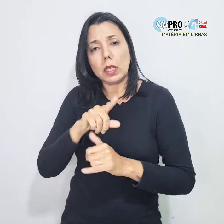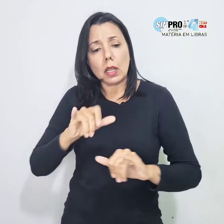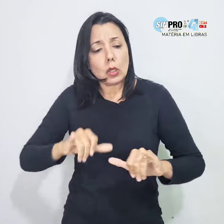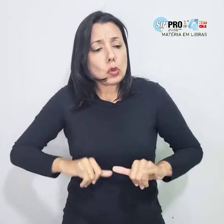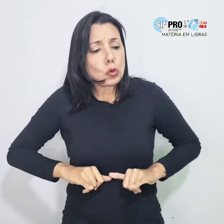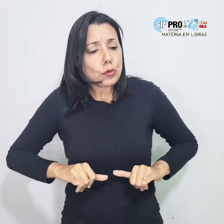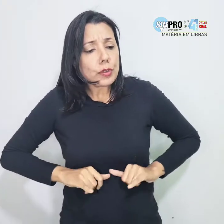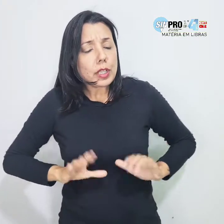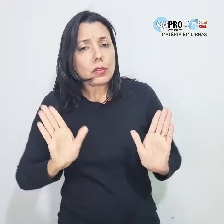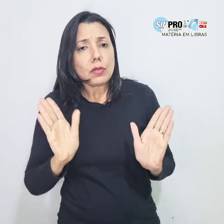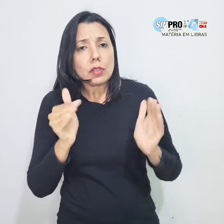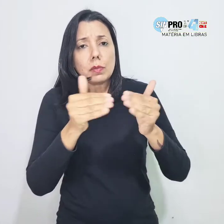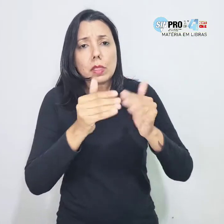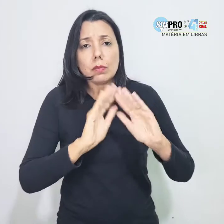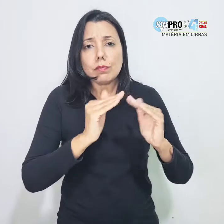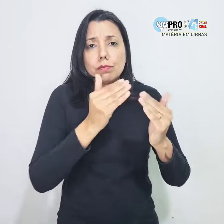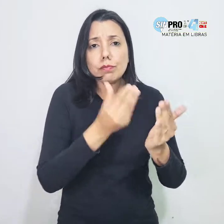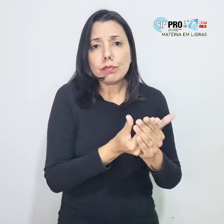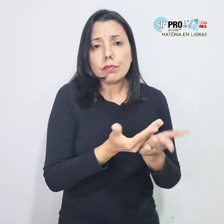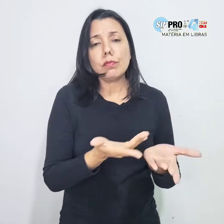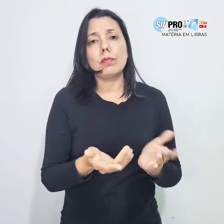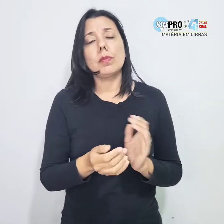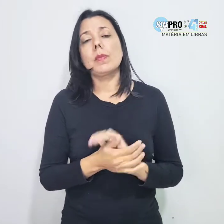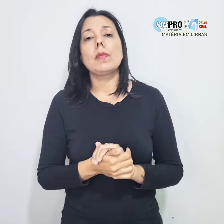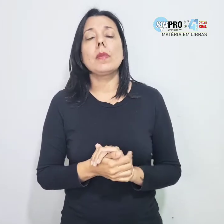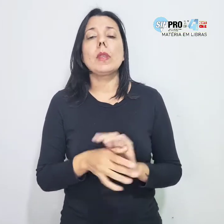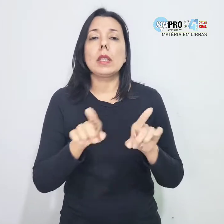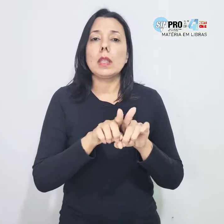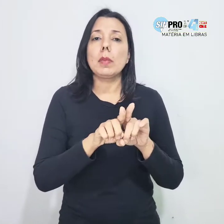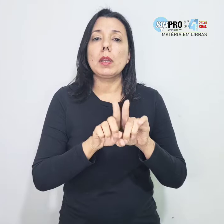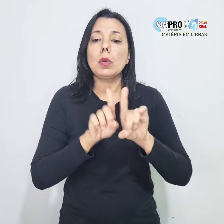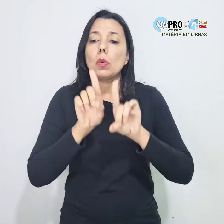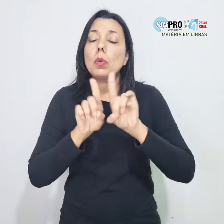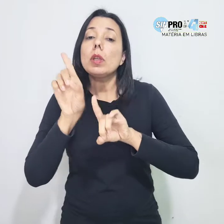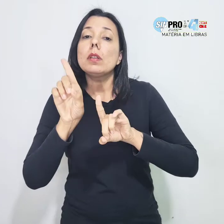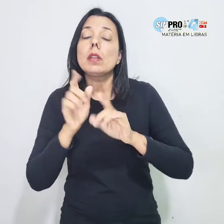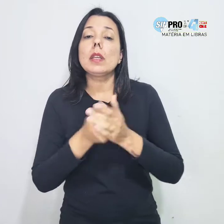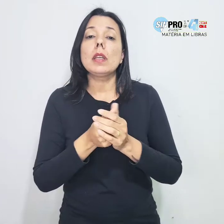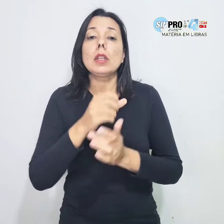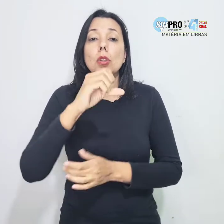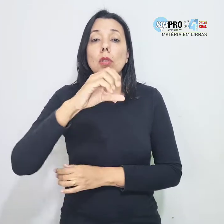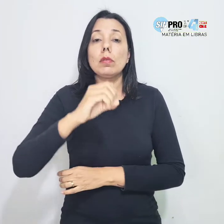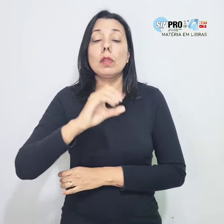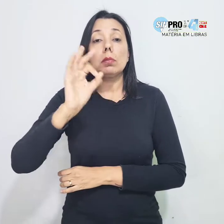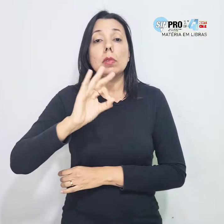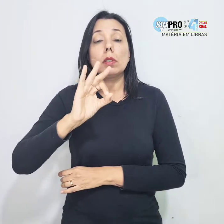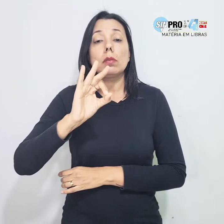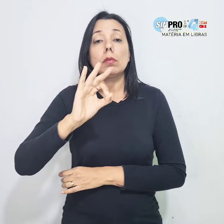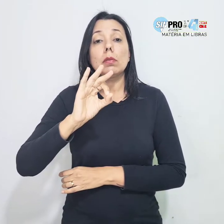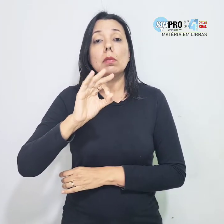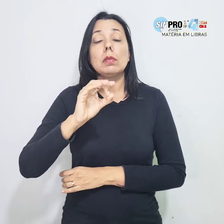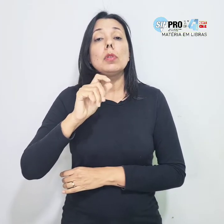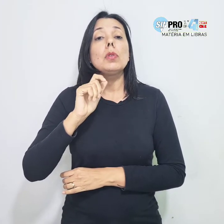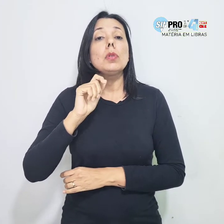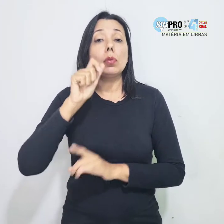com o fechamento de escolas e que esse índice chegou a 90% em abril.